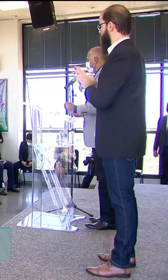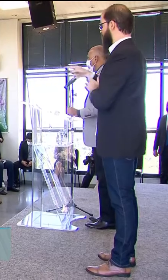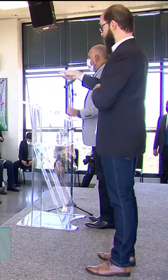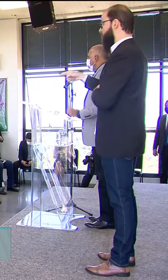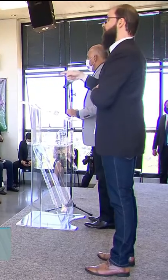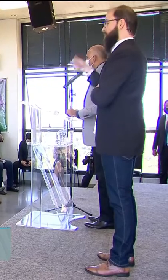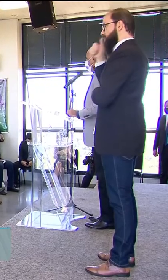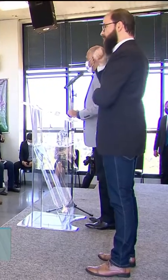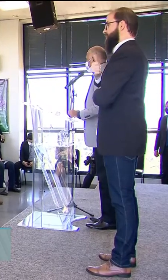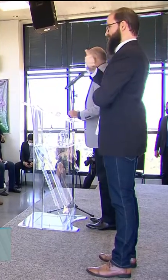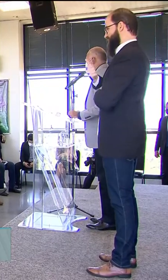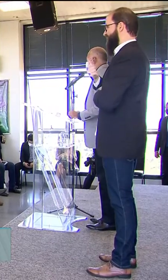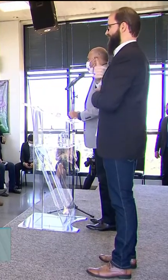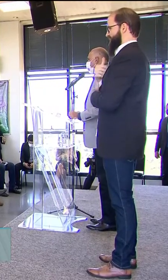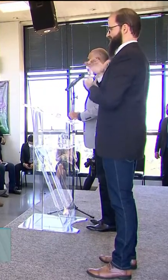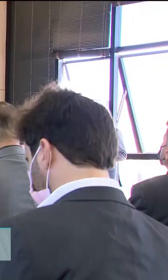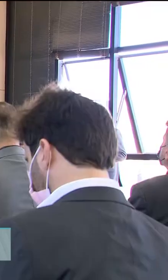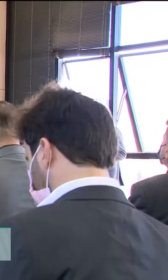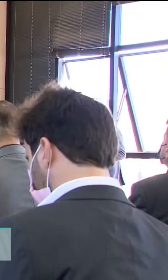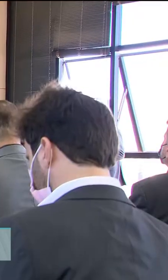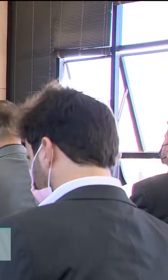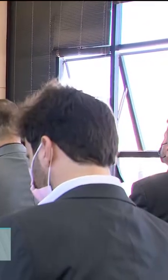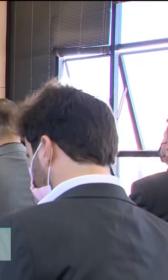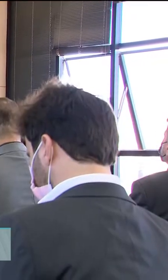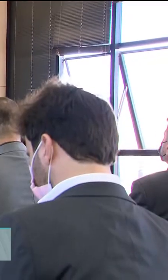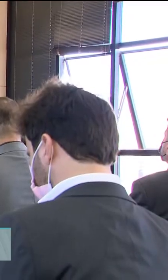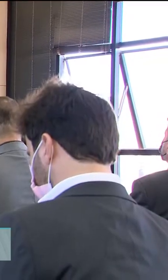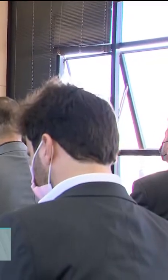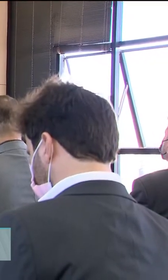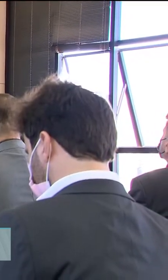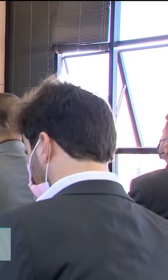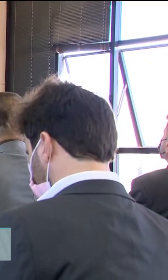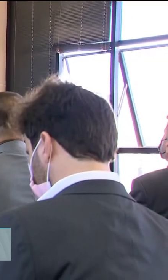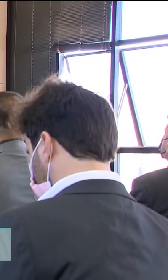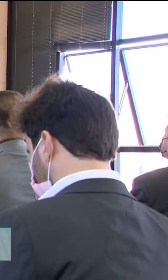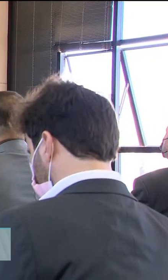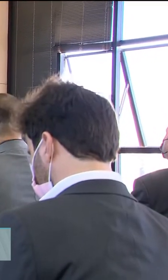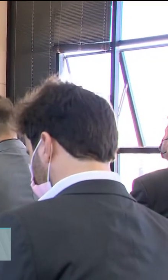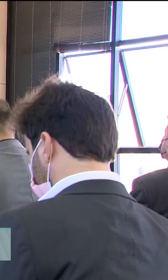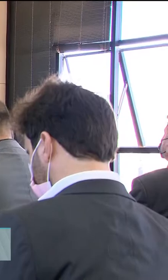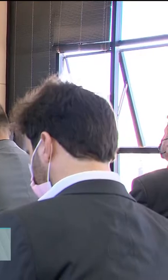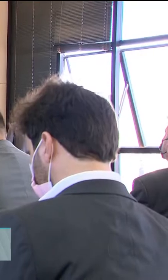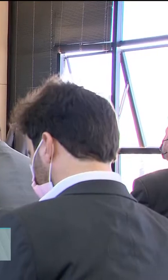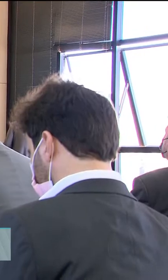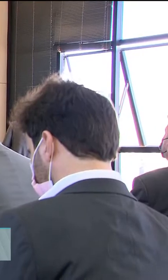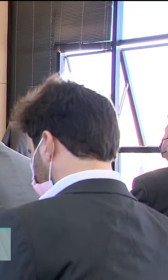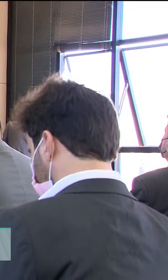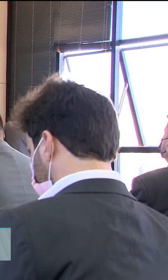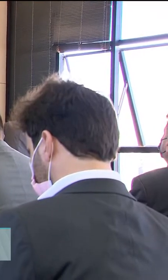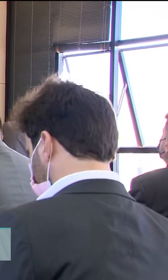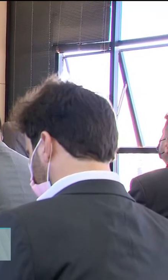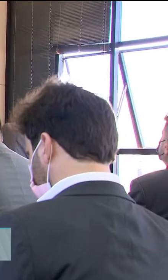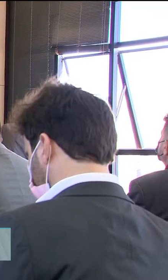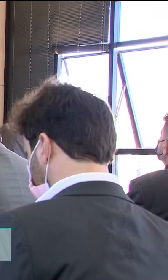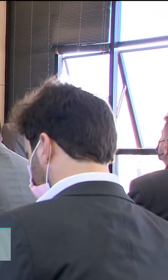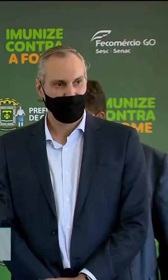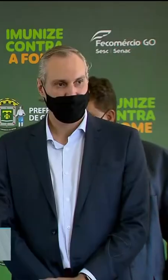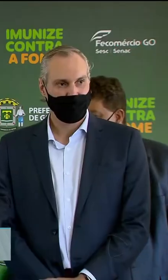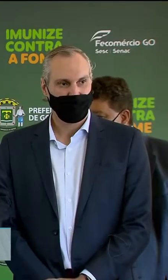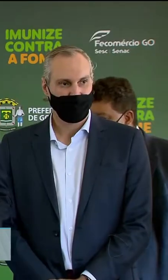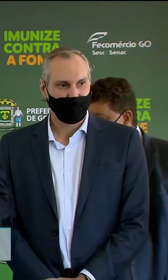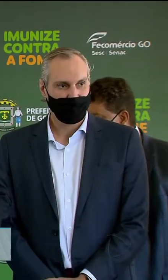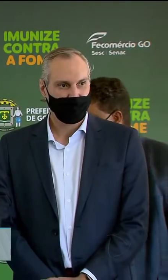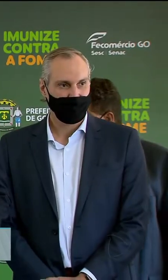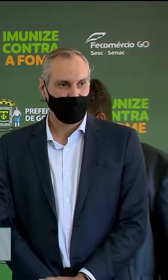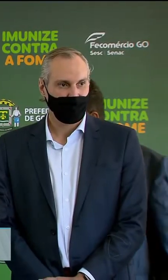municipais de saúde, desenvolvimento humano e social, educação, comunicação e o Mesa Brasil do Sesc Goiás.